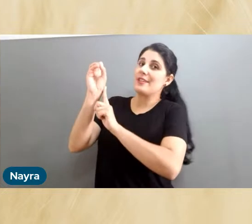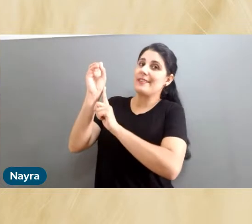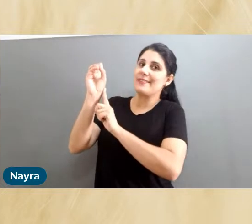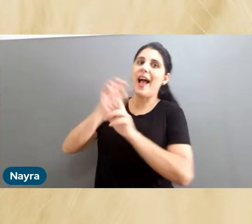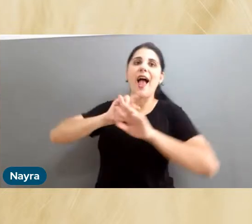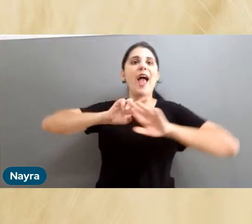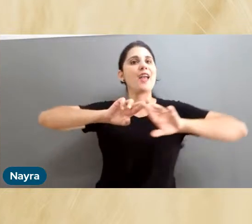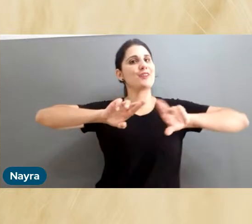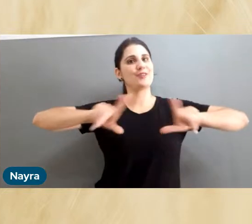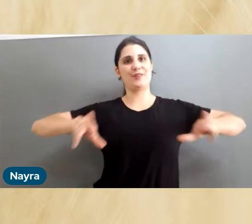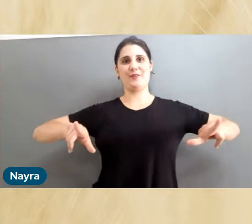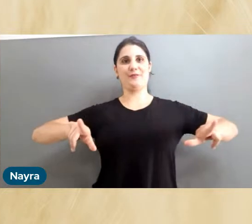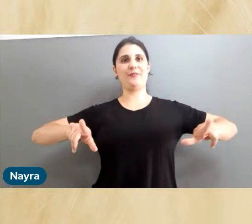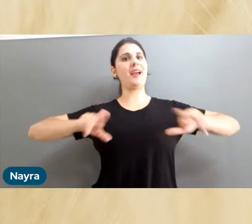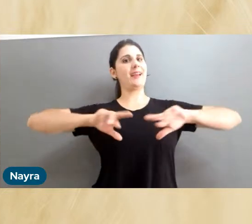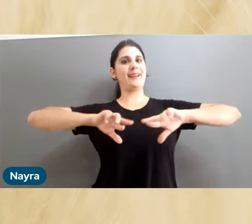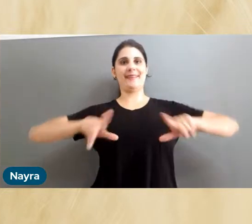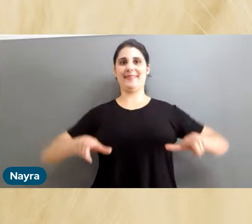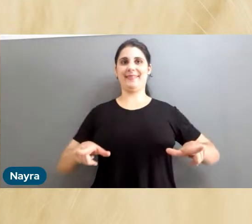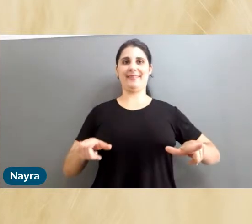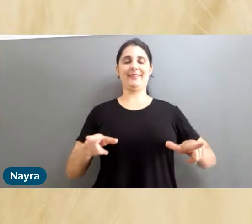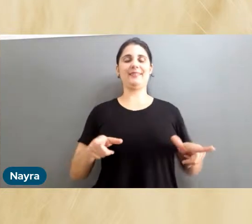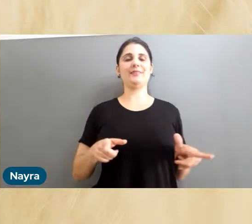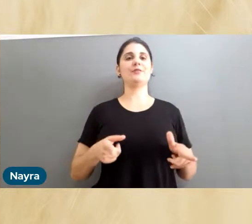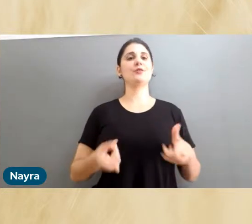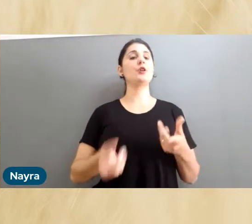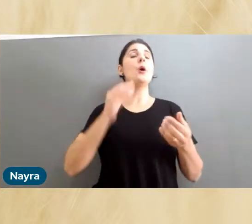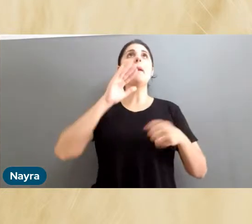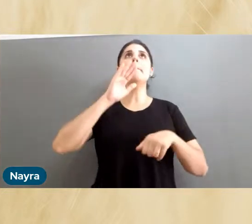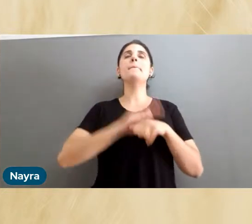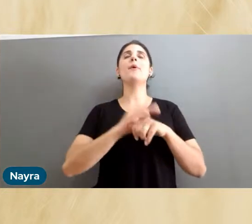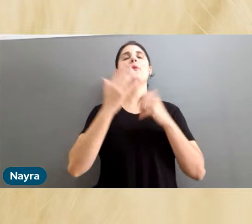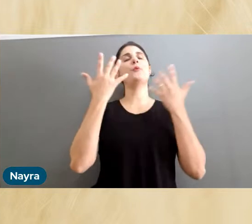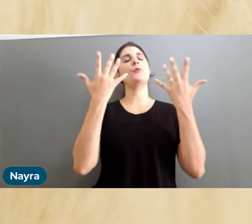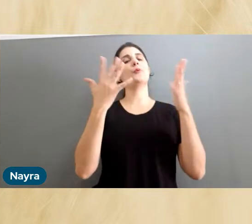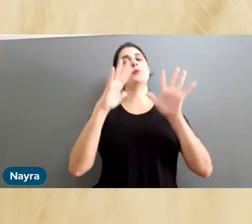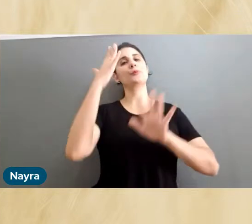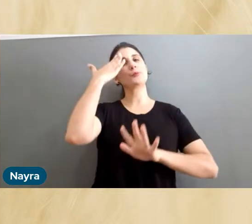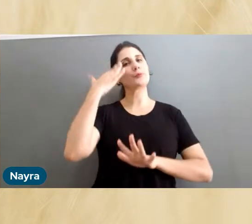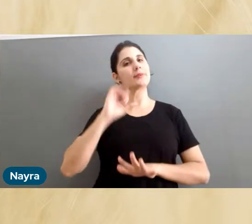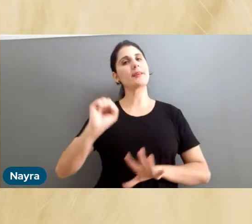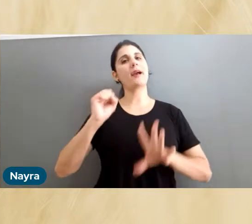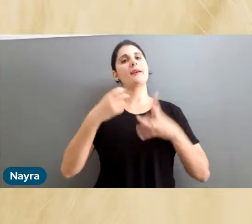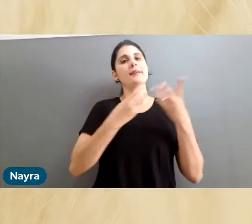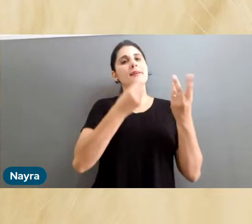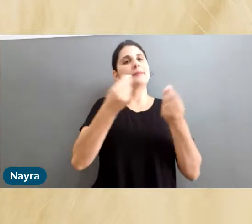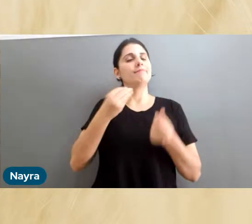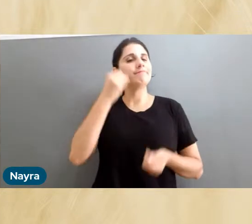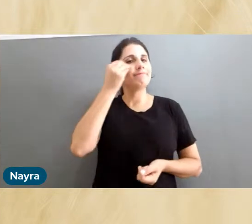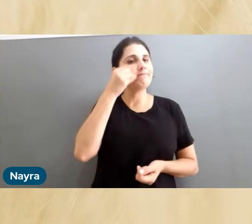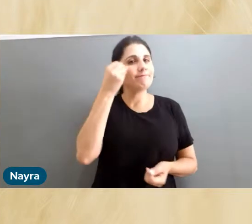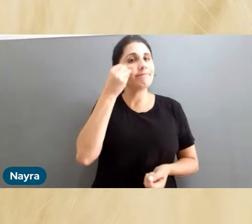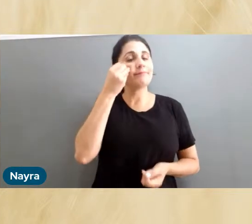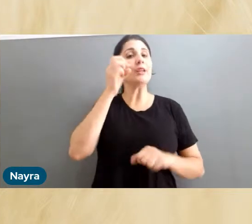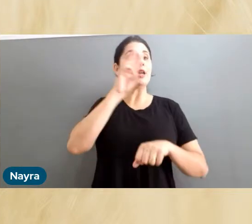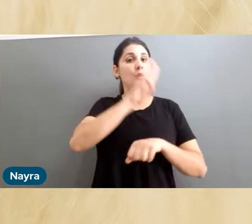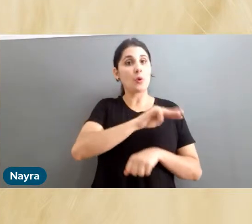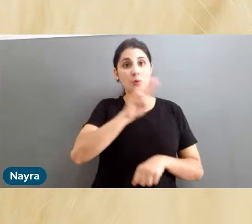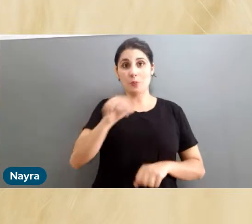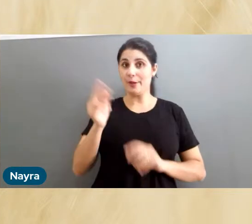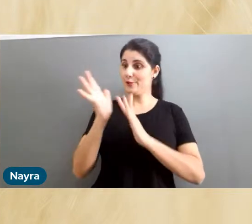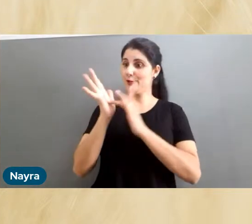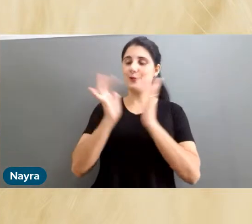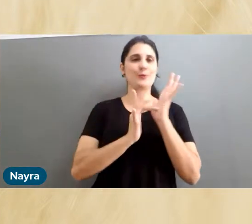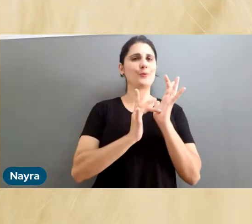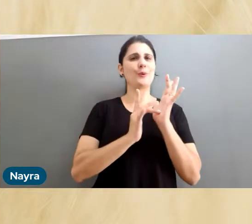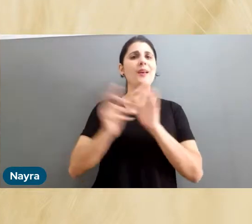do progresso do orbe repousa em mãos muito sábias e muito experientes. Nosso Mestre Jesus está